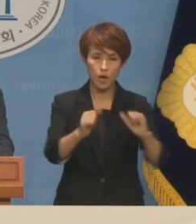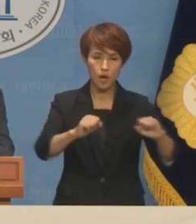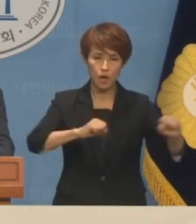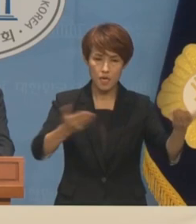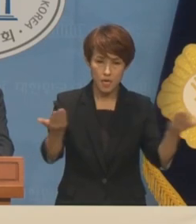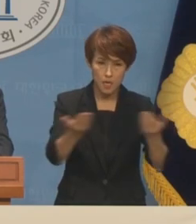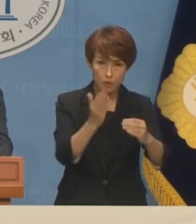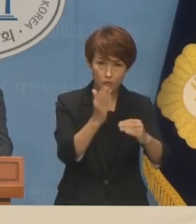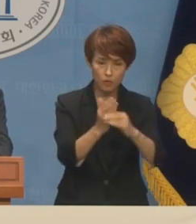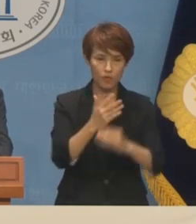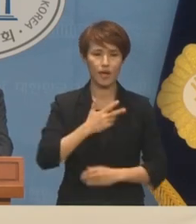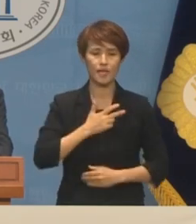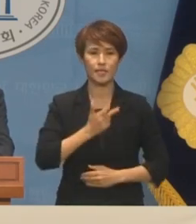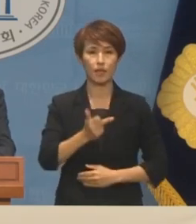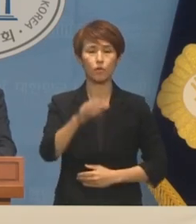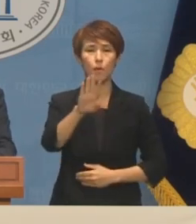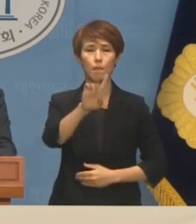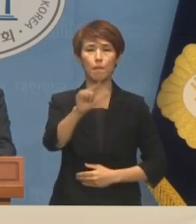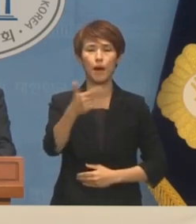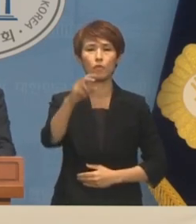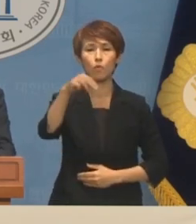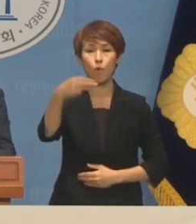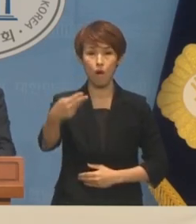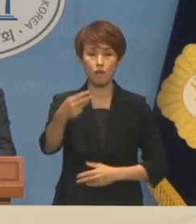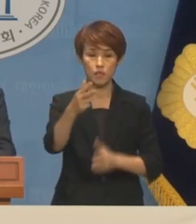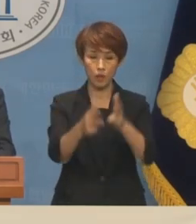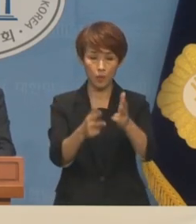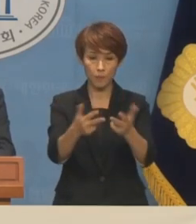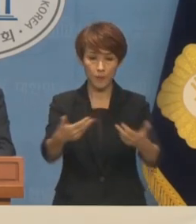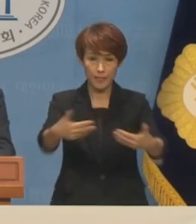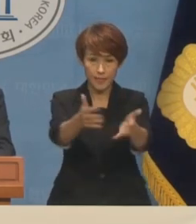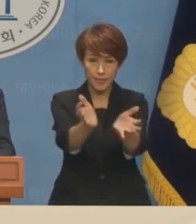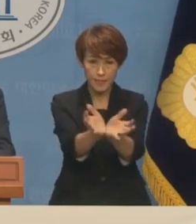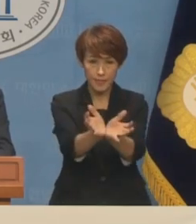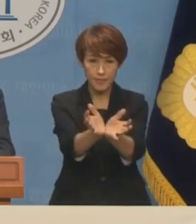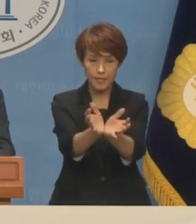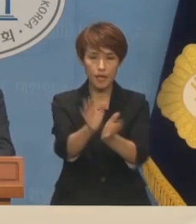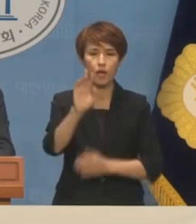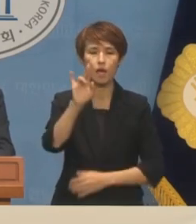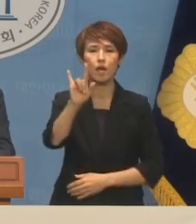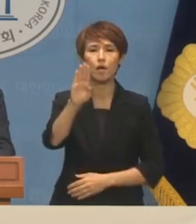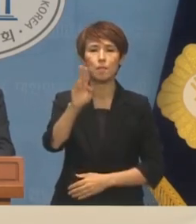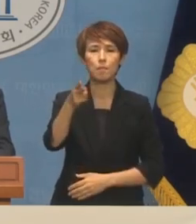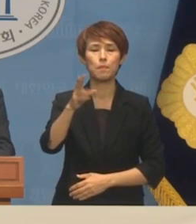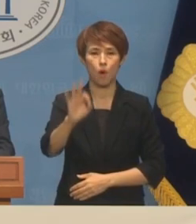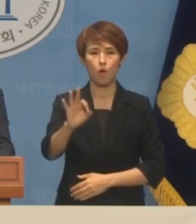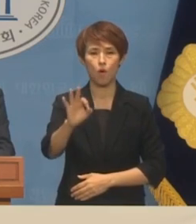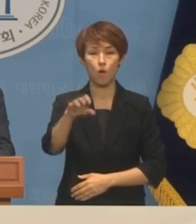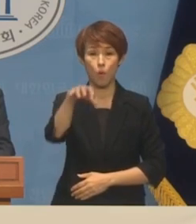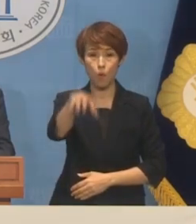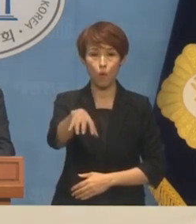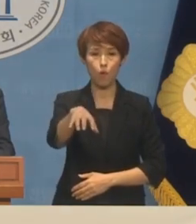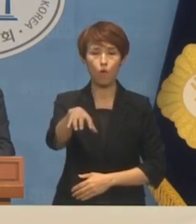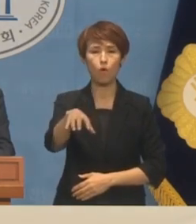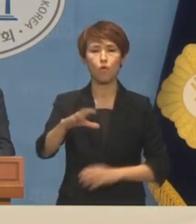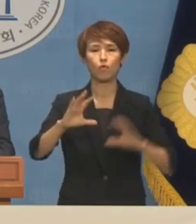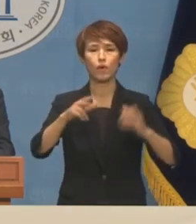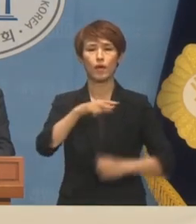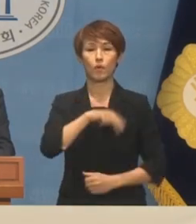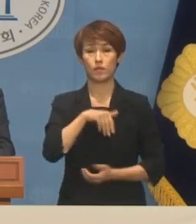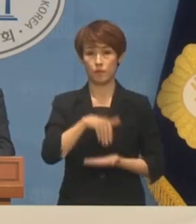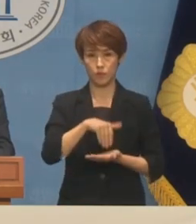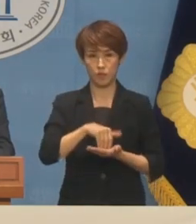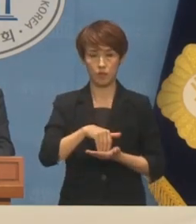있는 안산 바늘국가산업단지를 품은 안산시 병국회의원으로서 존경하는